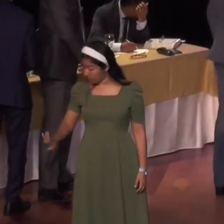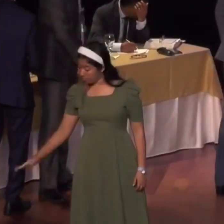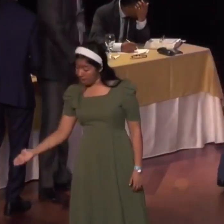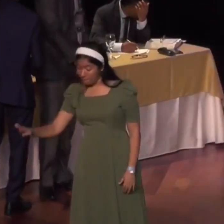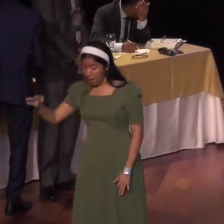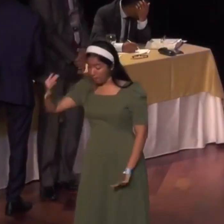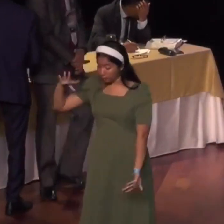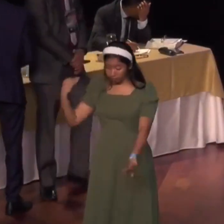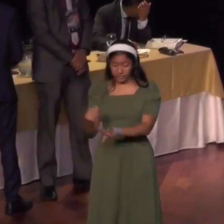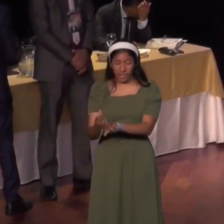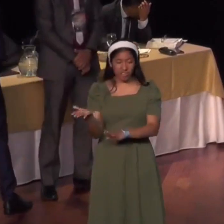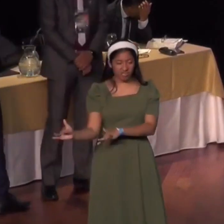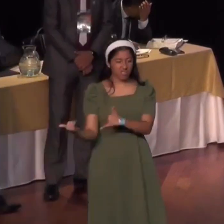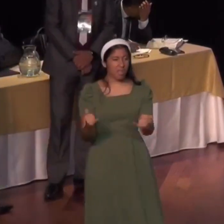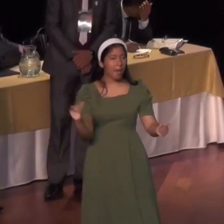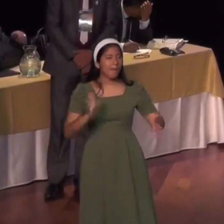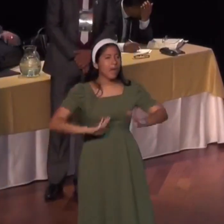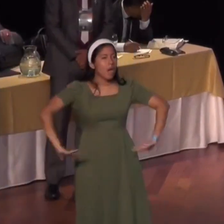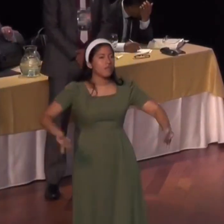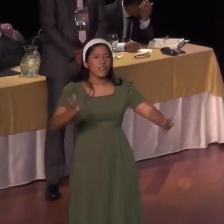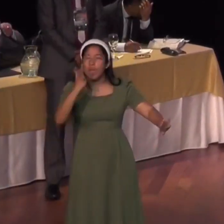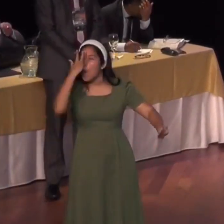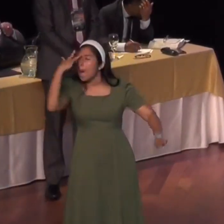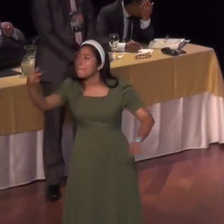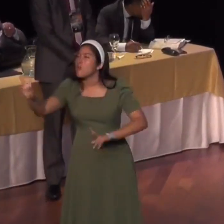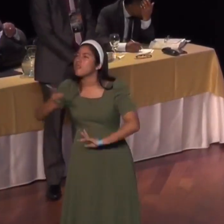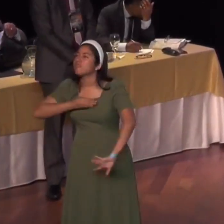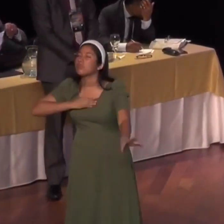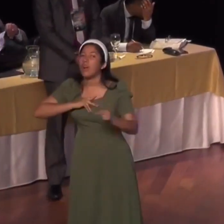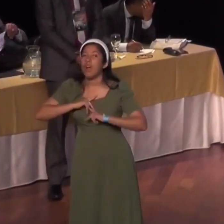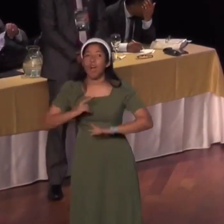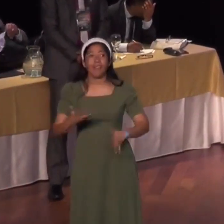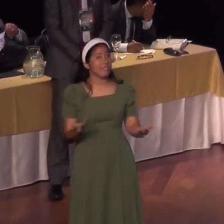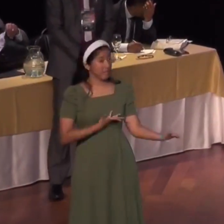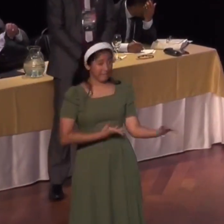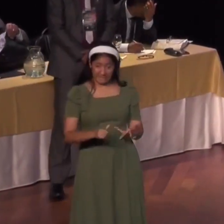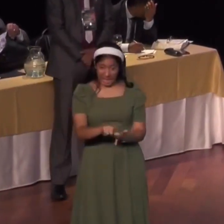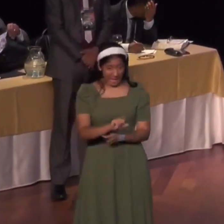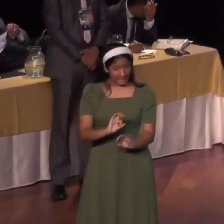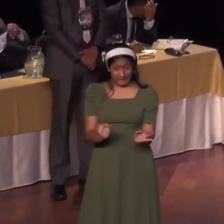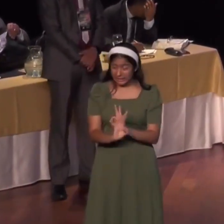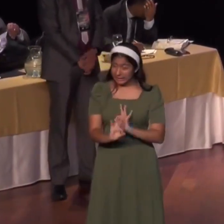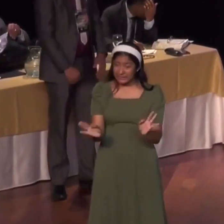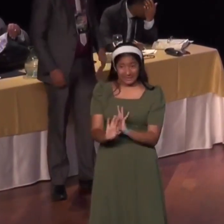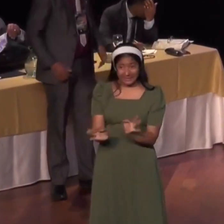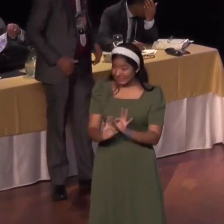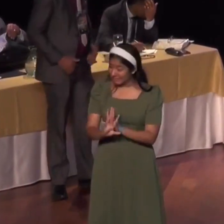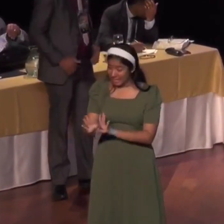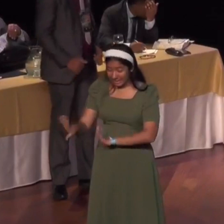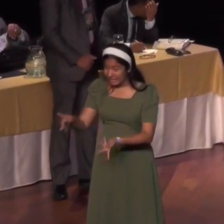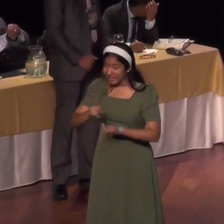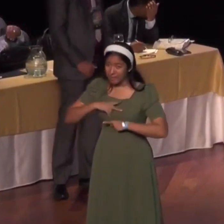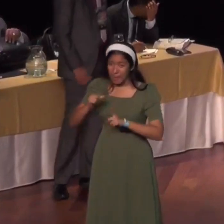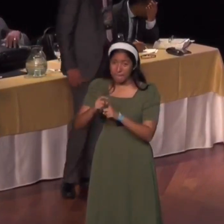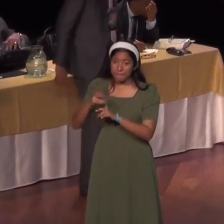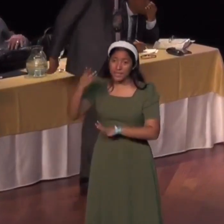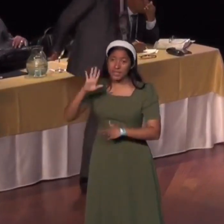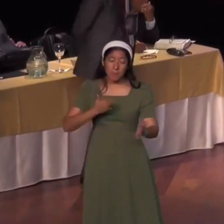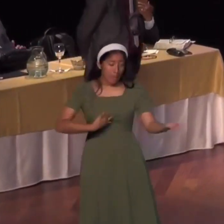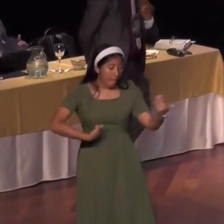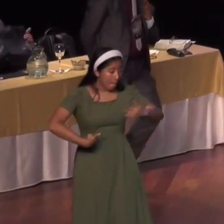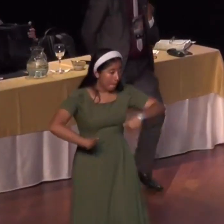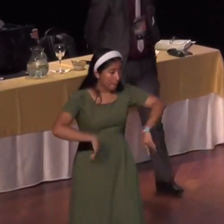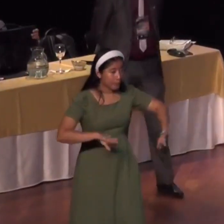este pueblo. Alguien me dijo, ¿por qué aceptaste Sabana Larga? Allí no se convierte nadie. Y me posesionaron en la plaza del